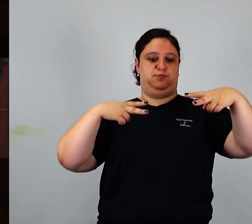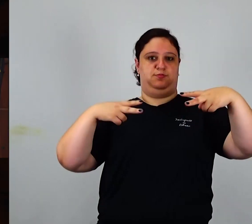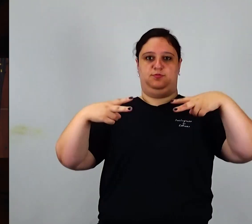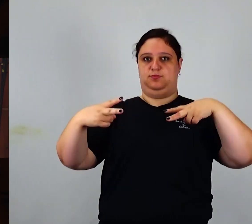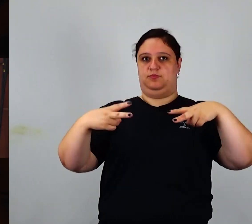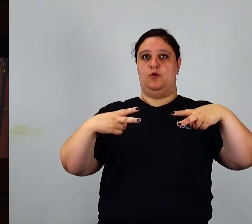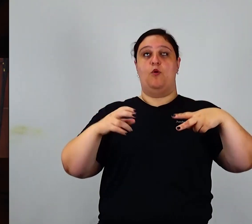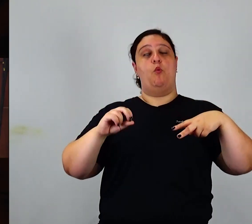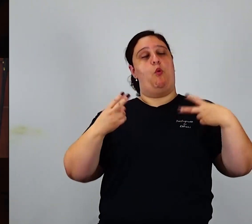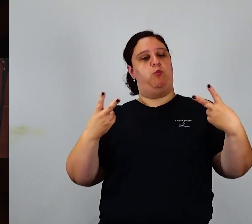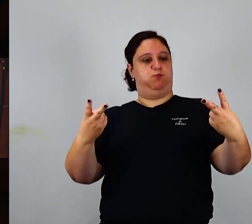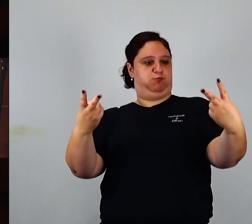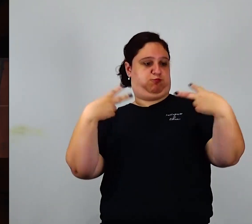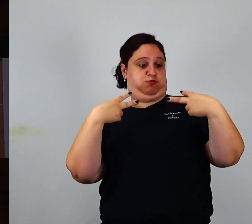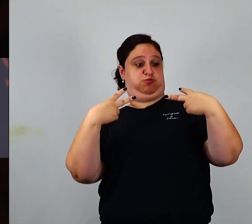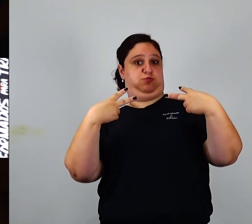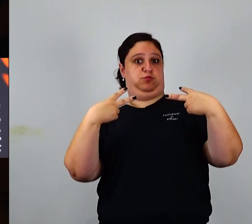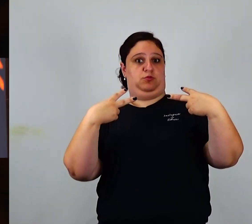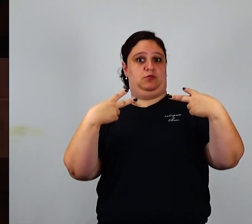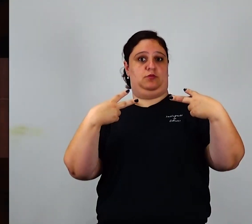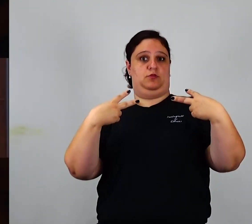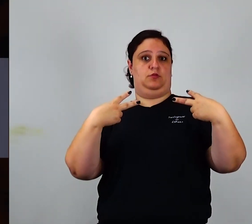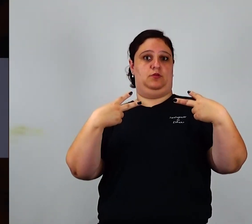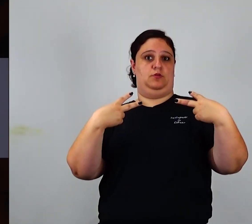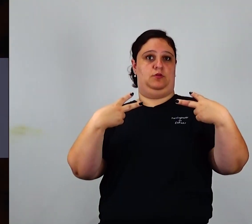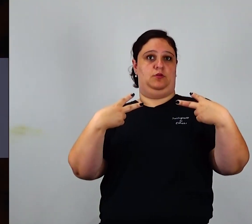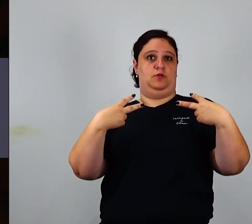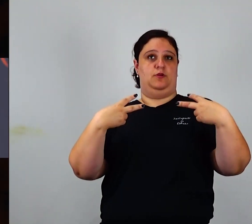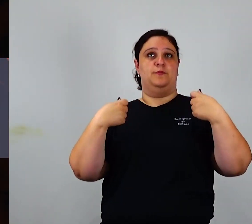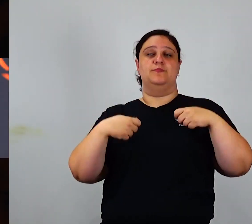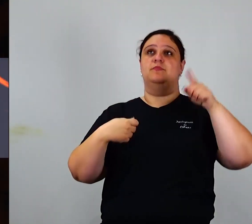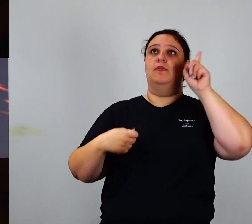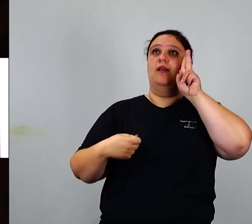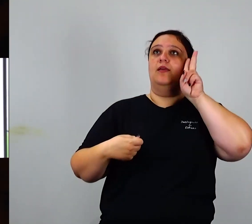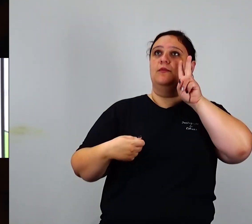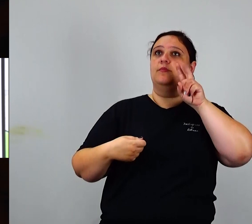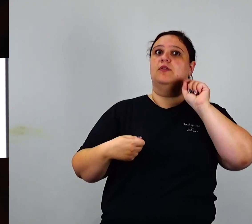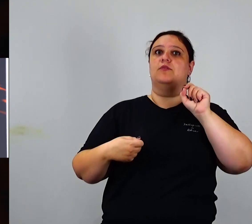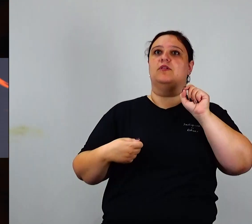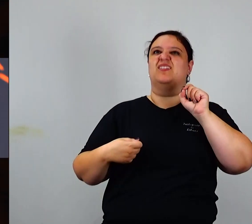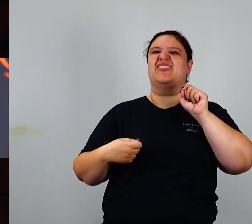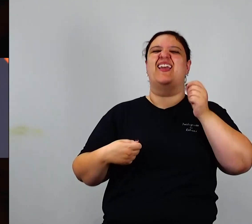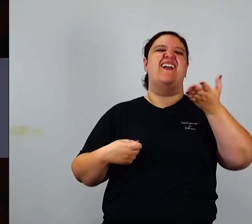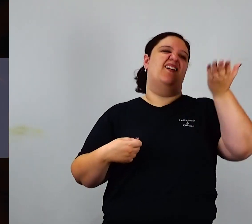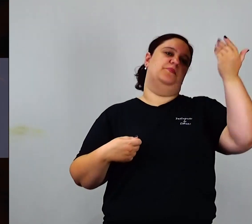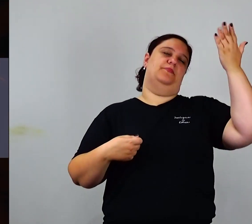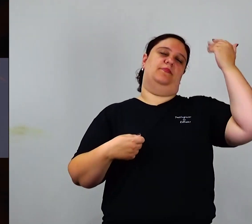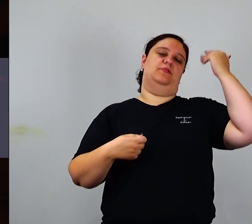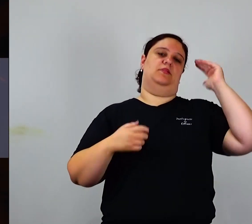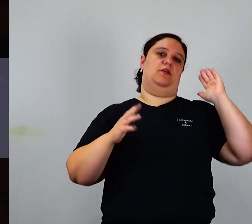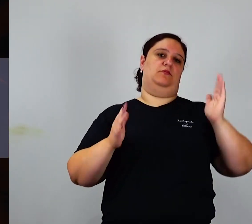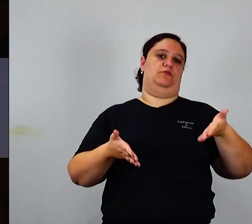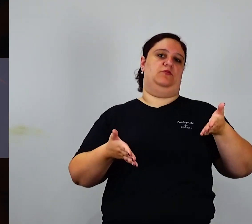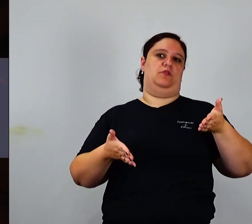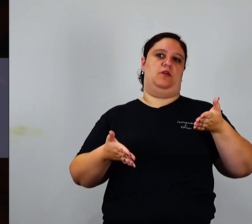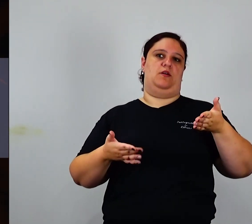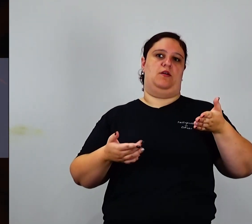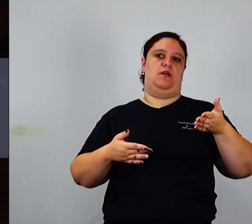para nós mesmos, para as nossas situações, nós precisamos nos lembrar disso. É uma foto antiga.